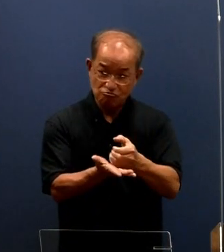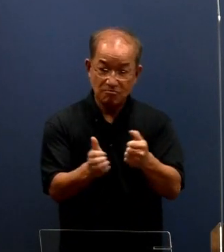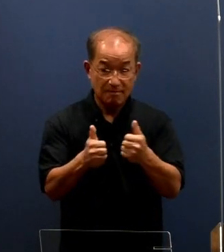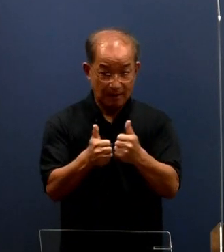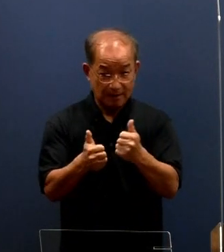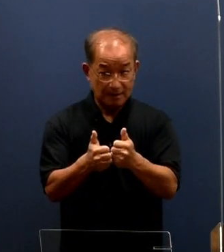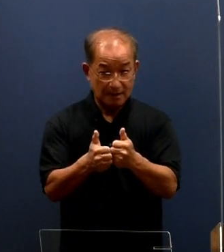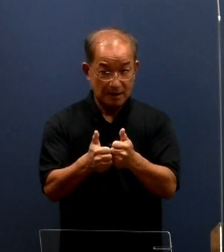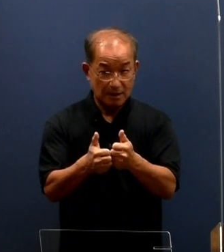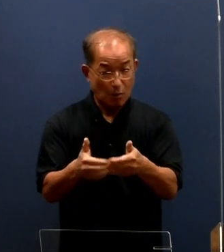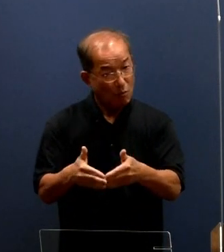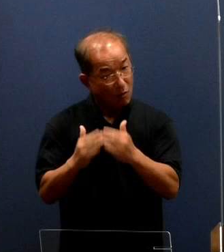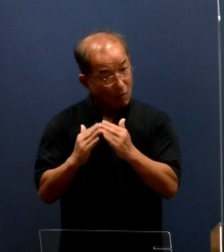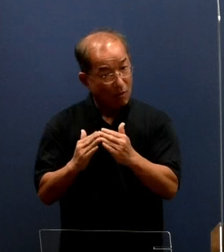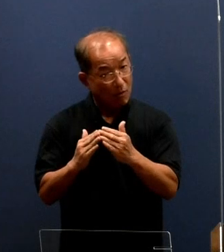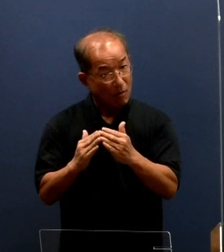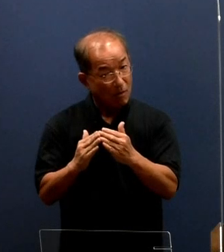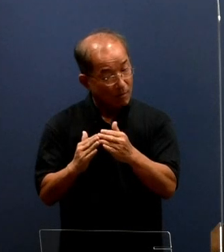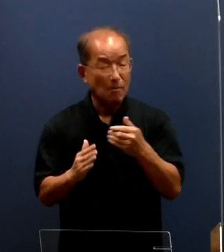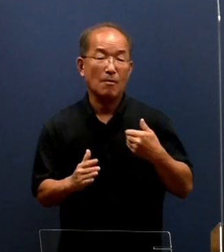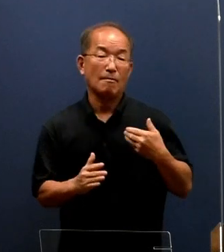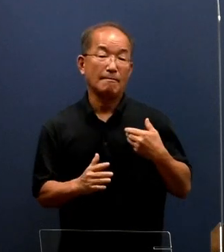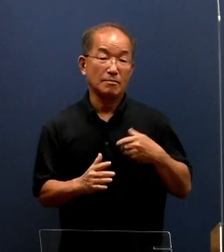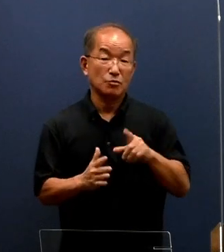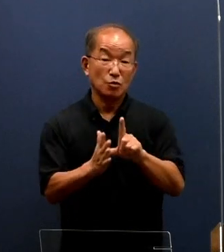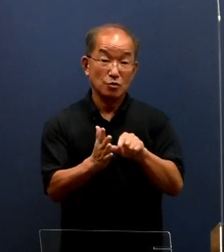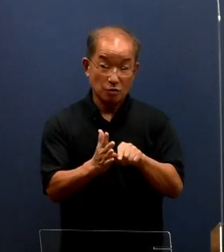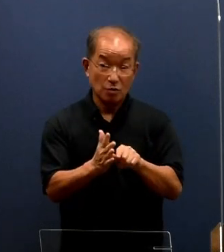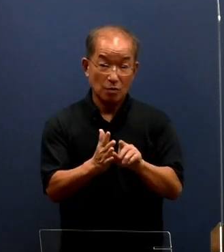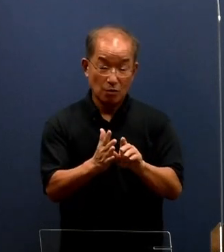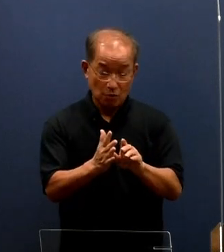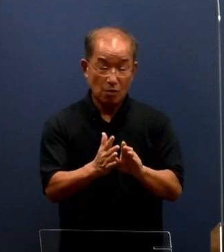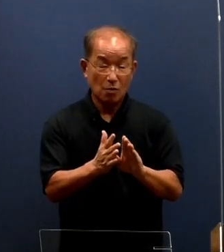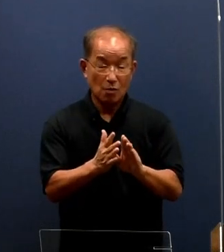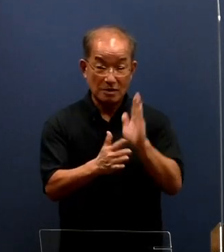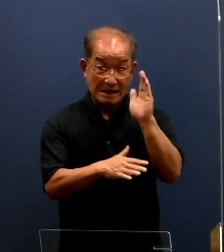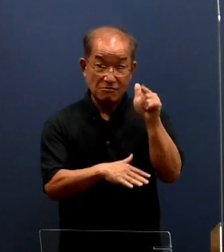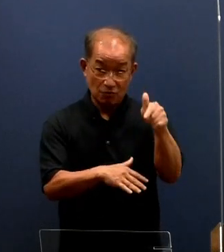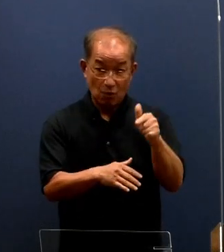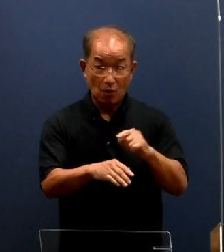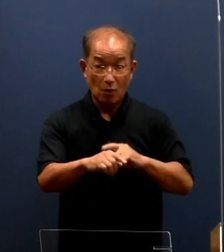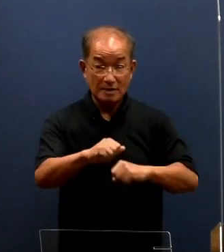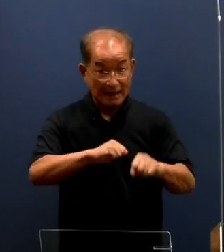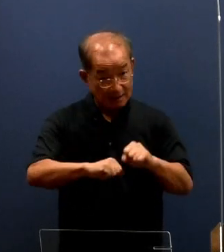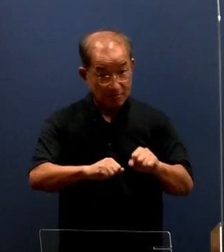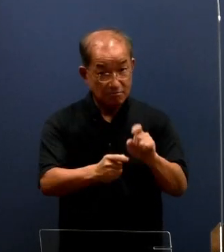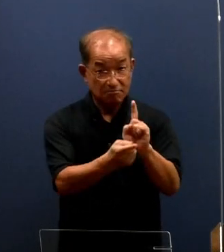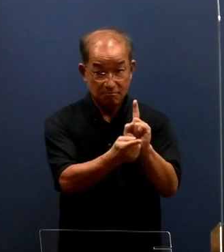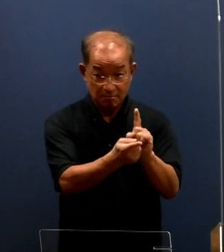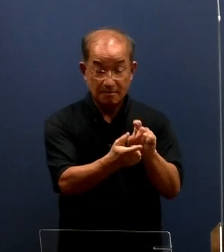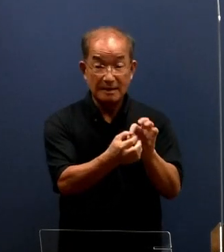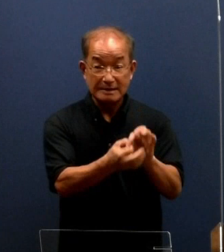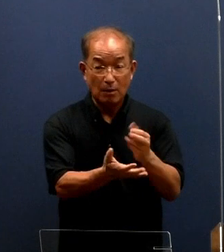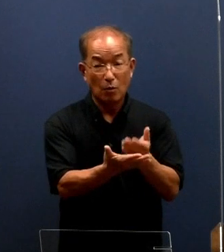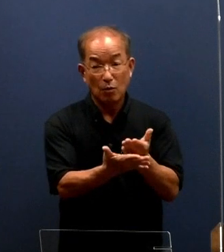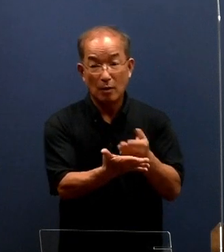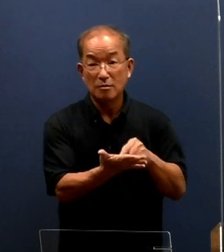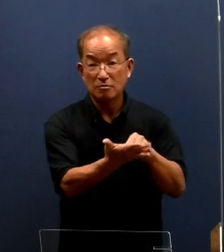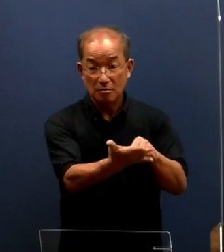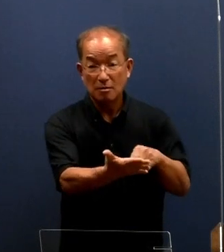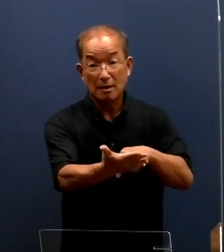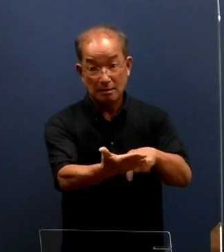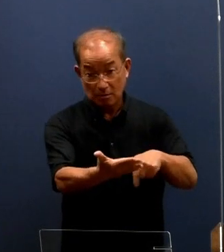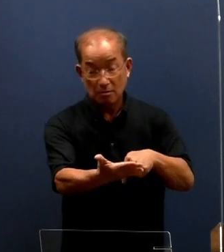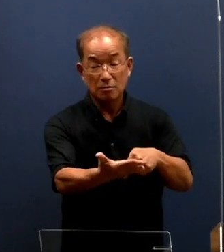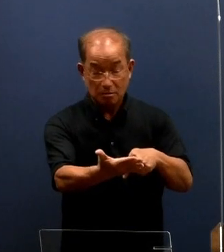ね。それはその時の状況によって、政府のコロナ対策に対して求めていかなきゃいけないことを、その状況によ